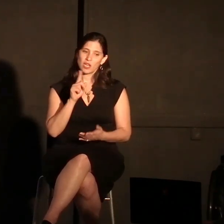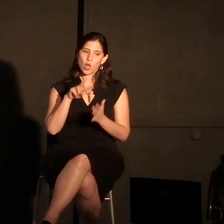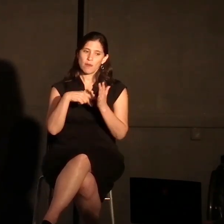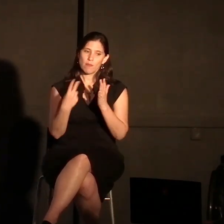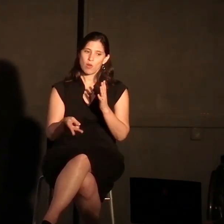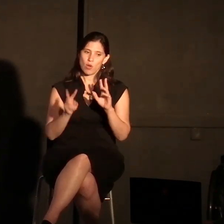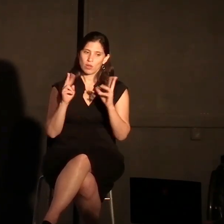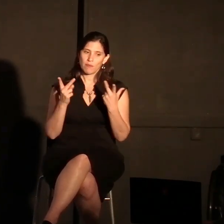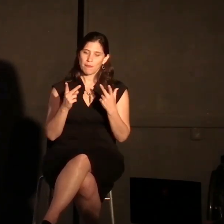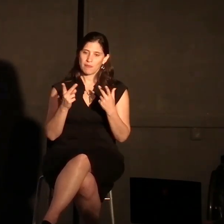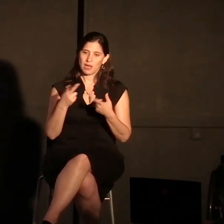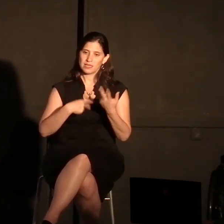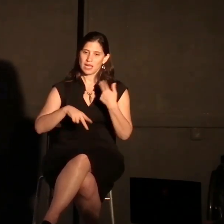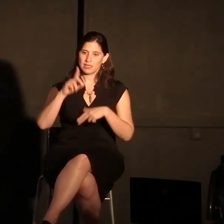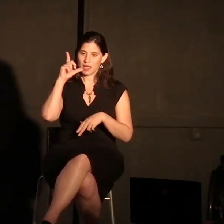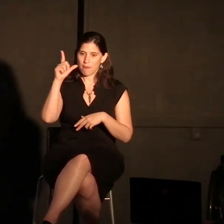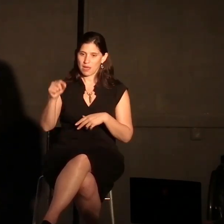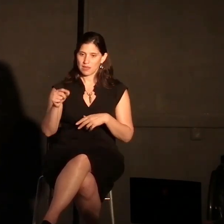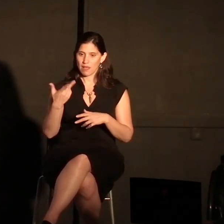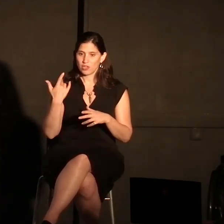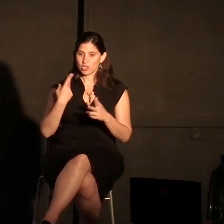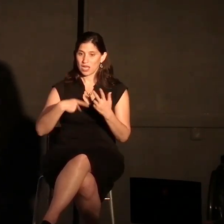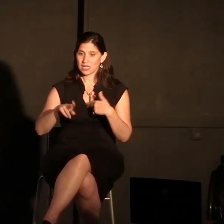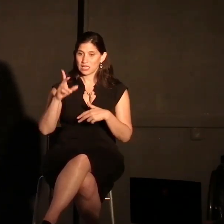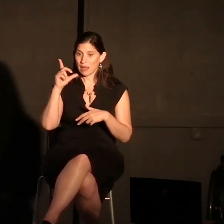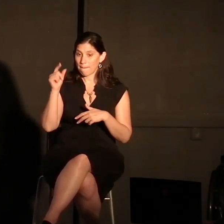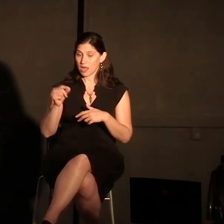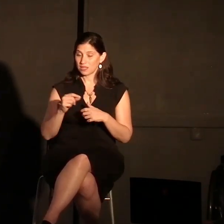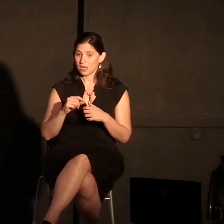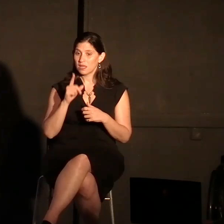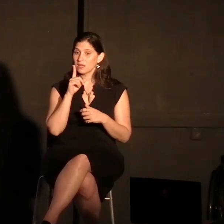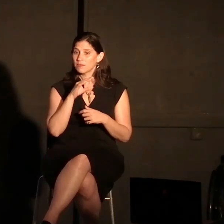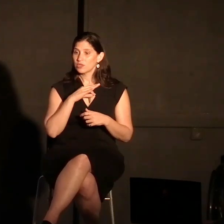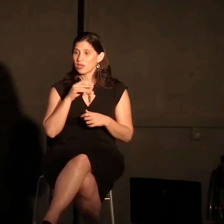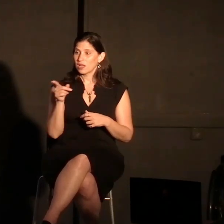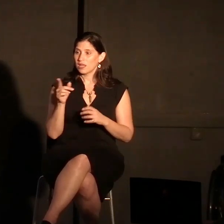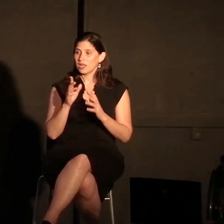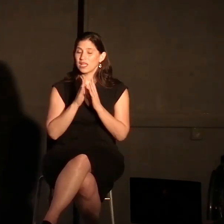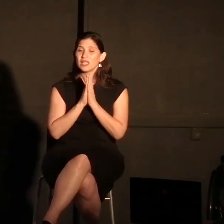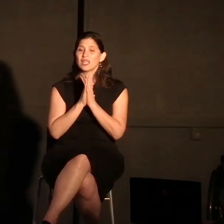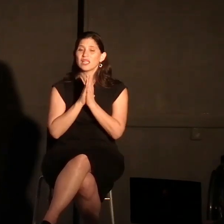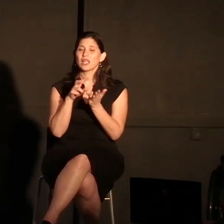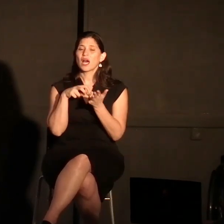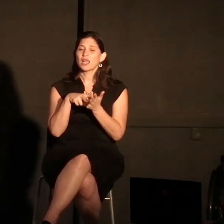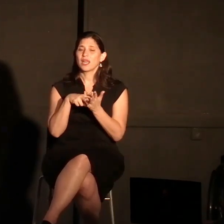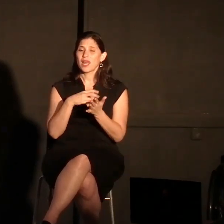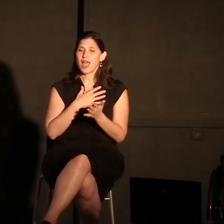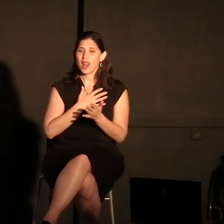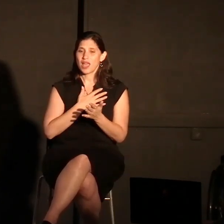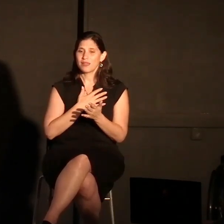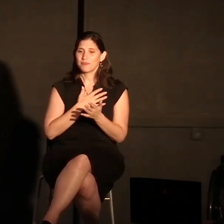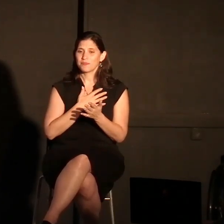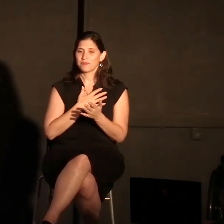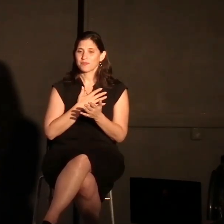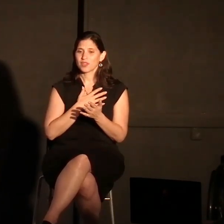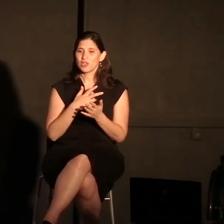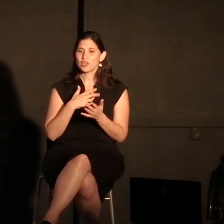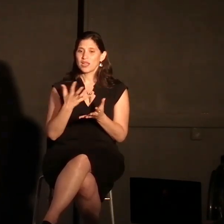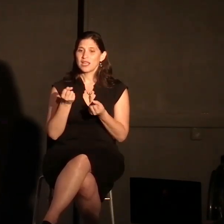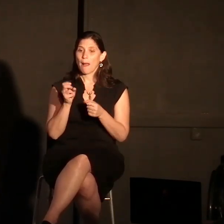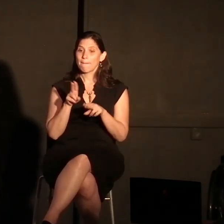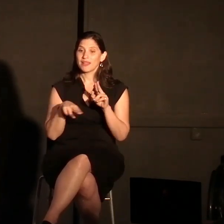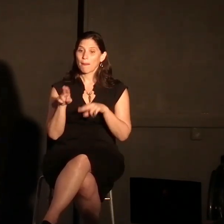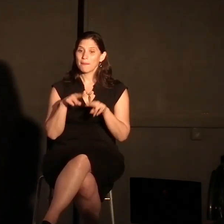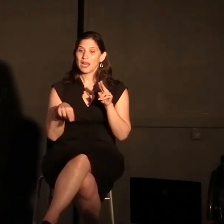חזרתי הביתה לפני שחזרתי הביתה אמא שלי התחננה אליי שאני כך